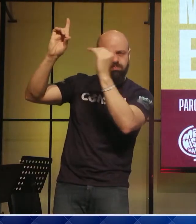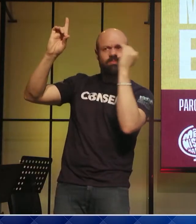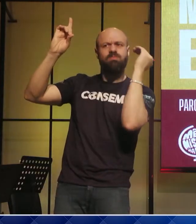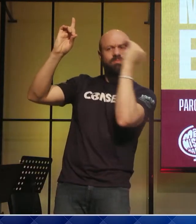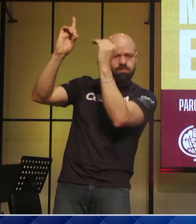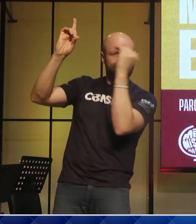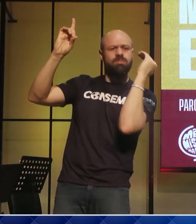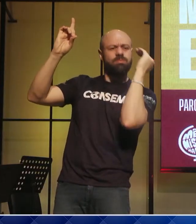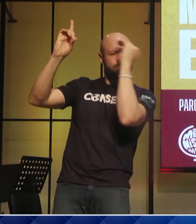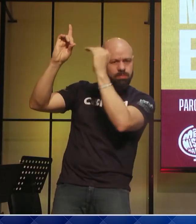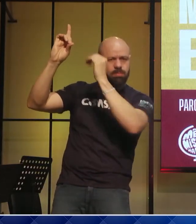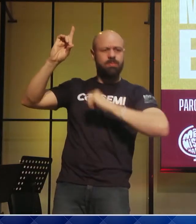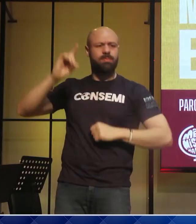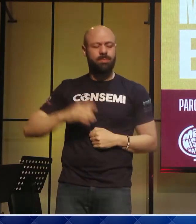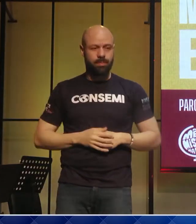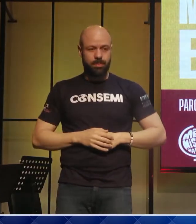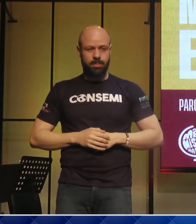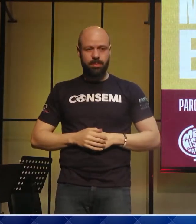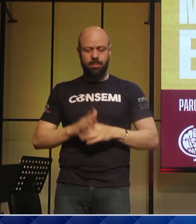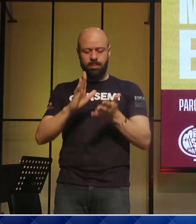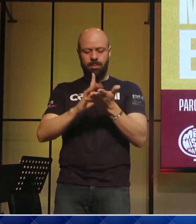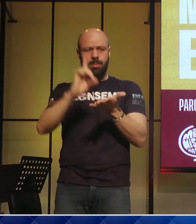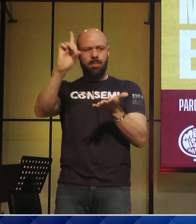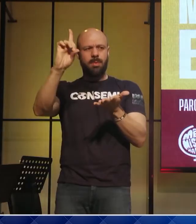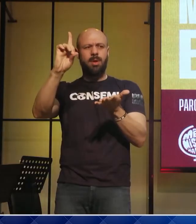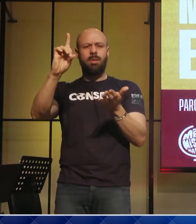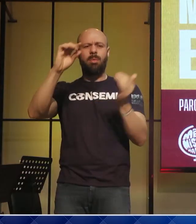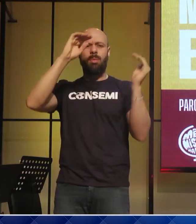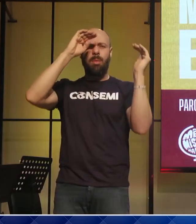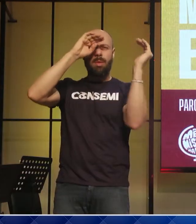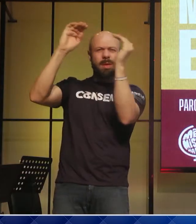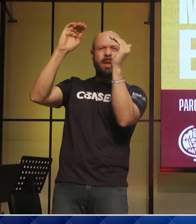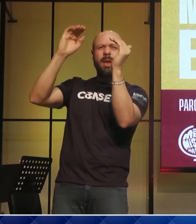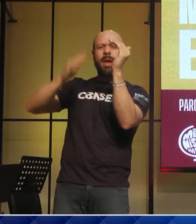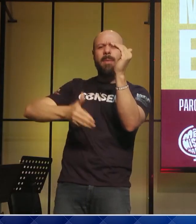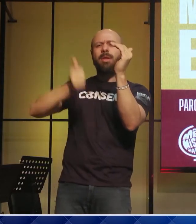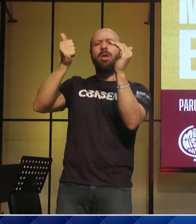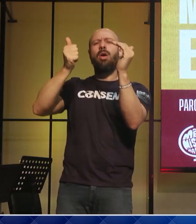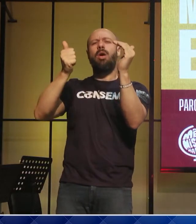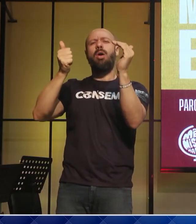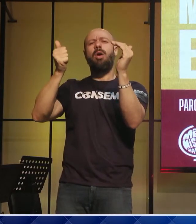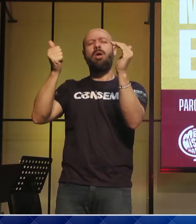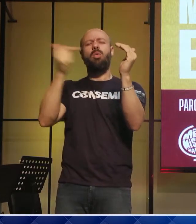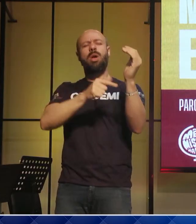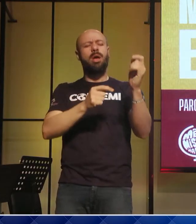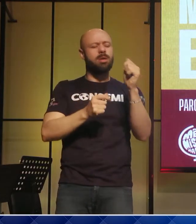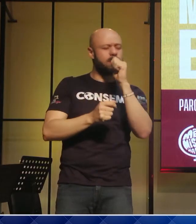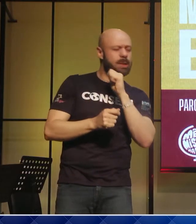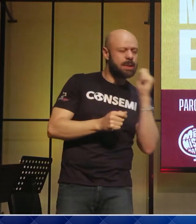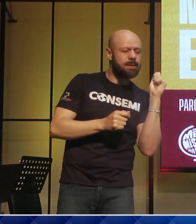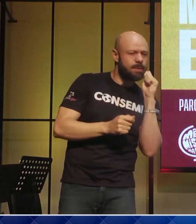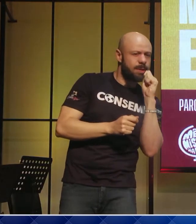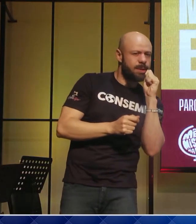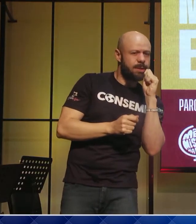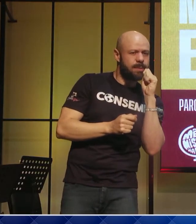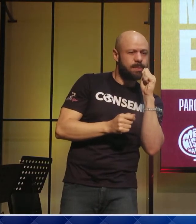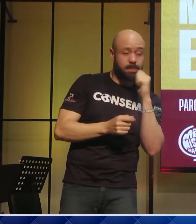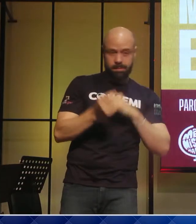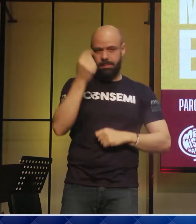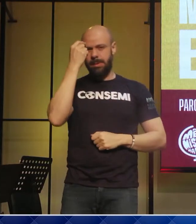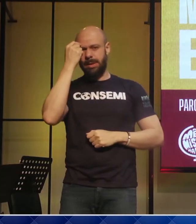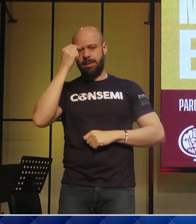A Bíblia nos diz que obedecer é melhor do que sacrificar. Pense nisso.